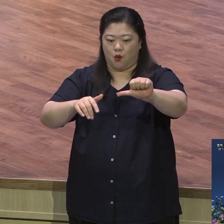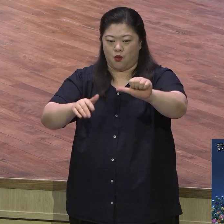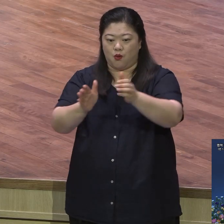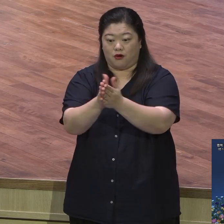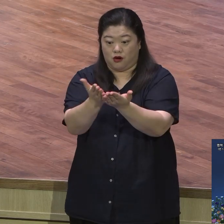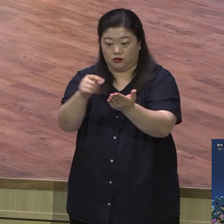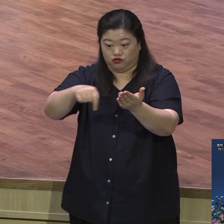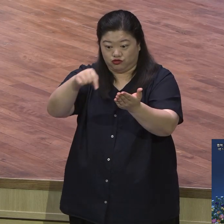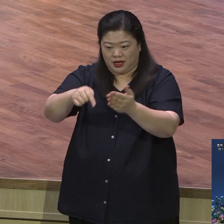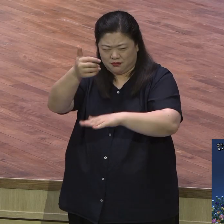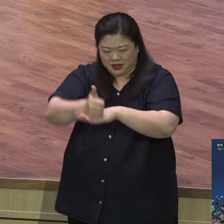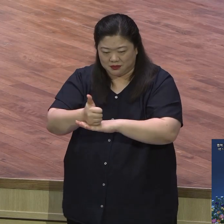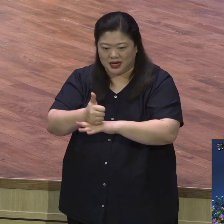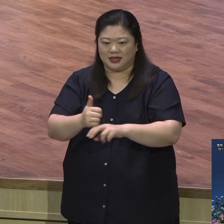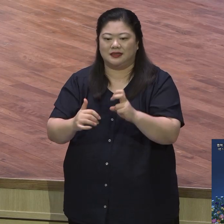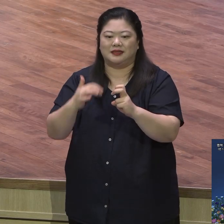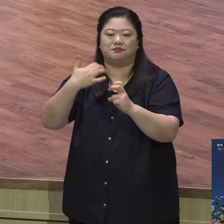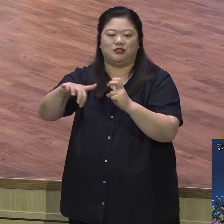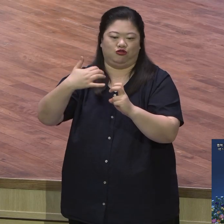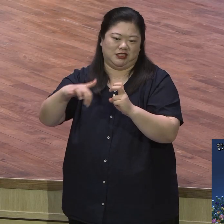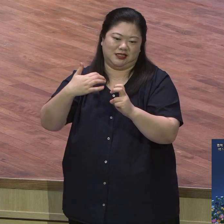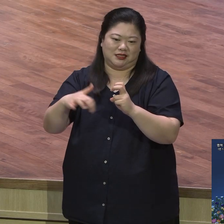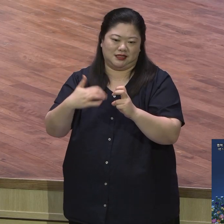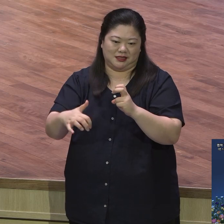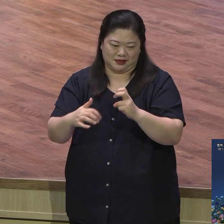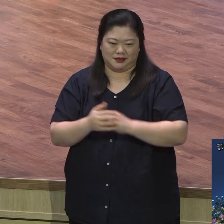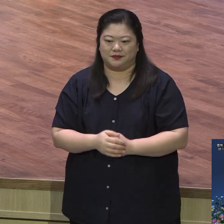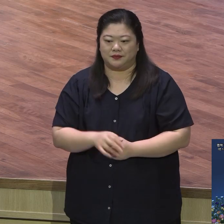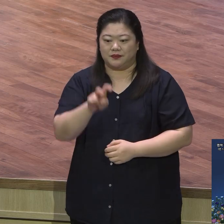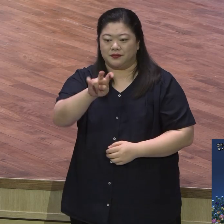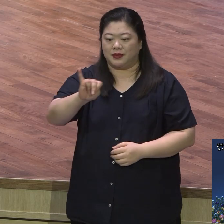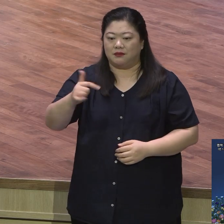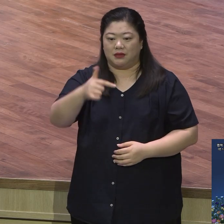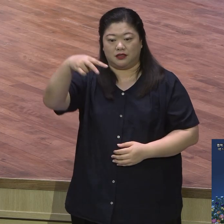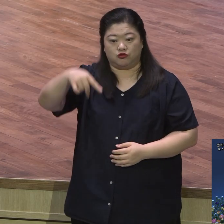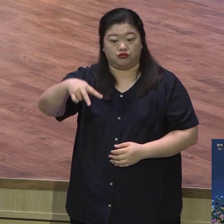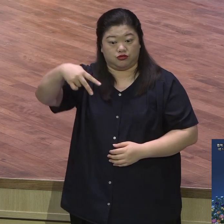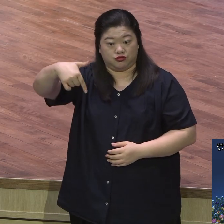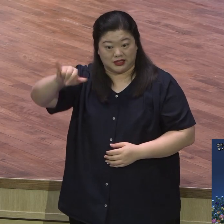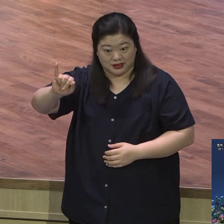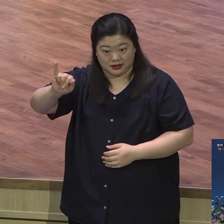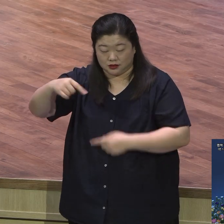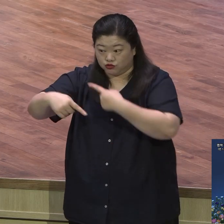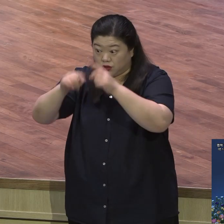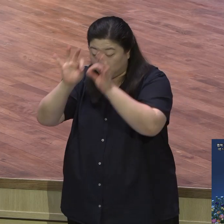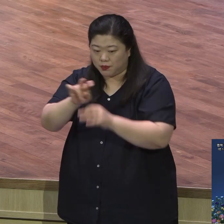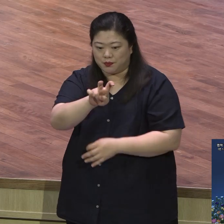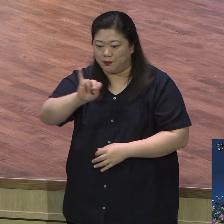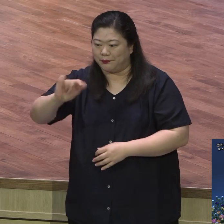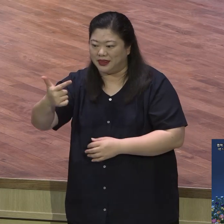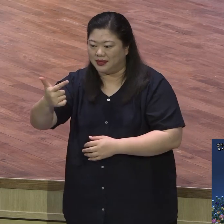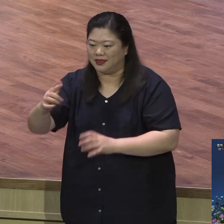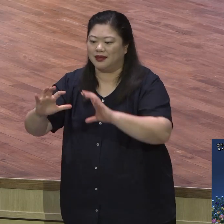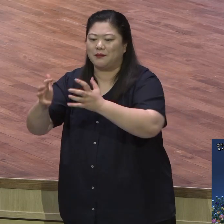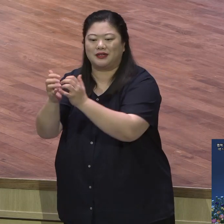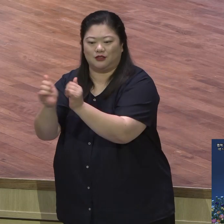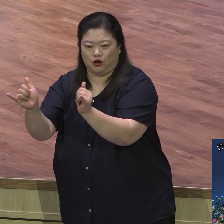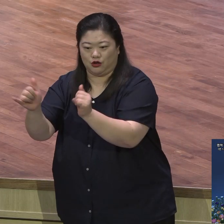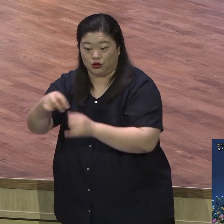그렇게 우리가 살펴보겠습니다. 민숙이라는 뜻은 그 이름 그대로 백성의 숫자를 기록한